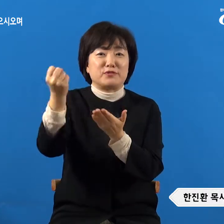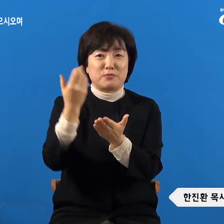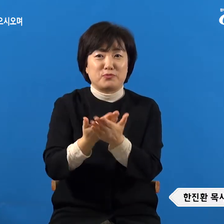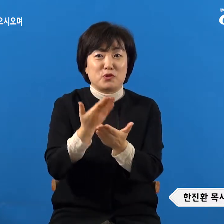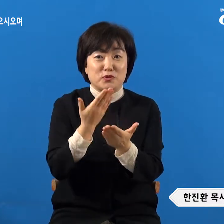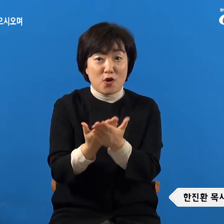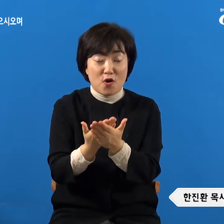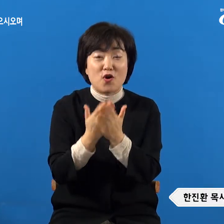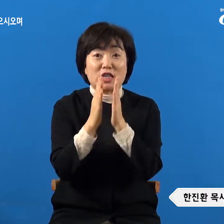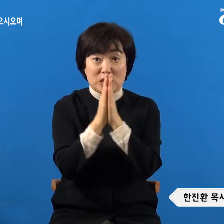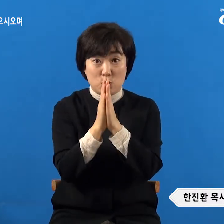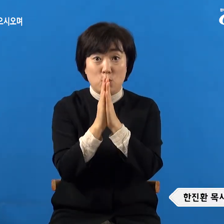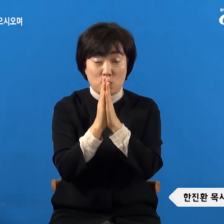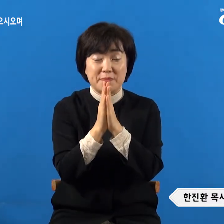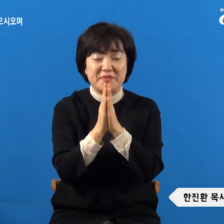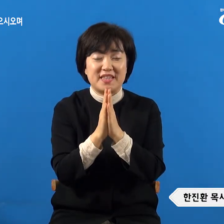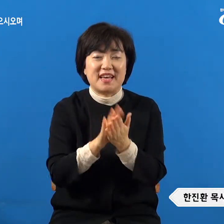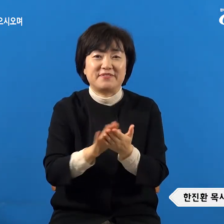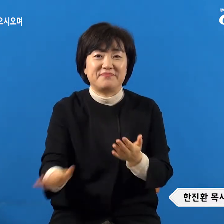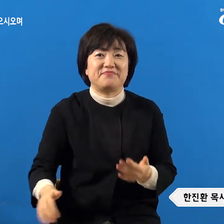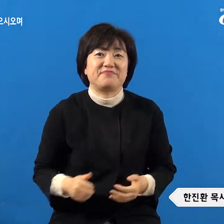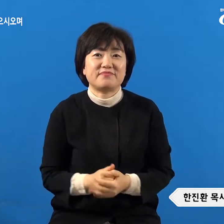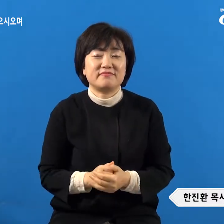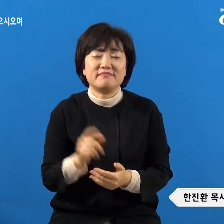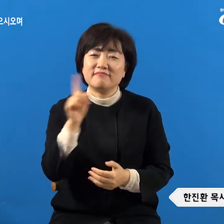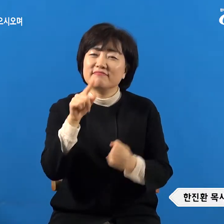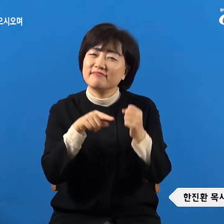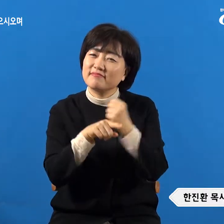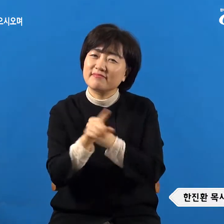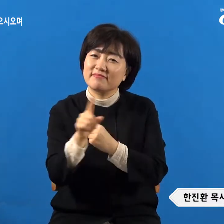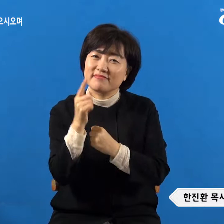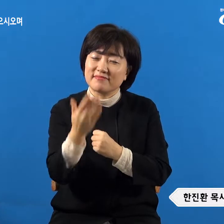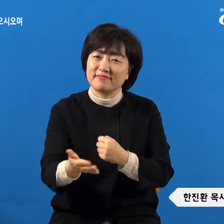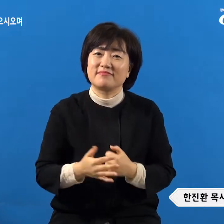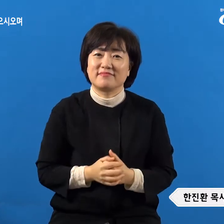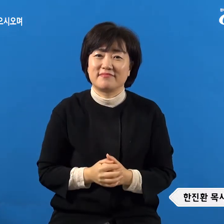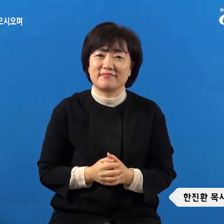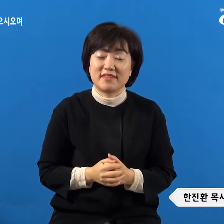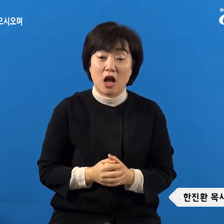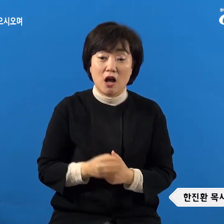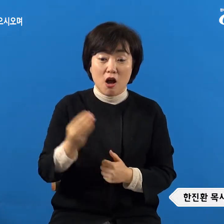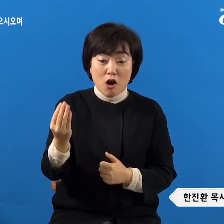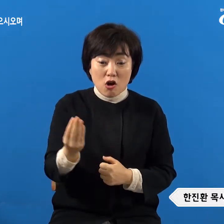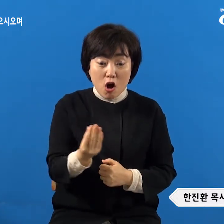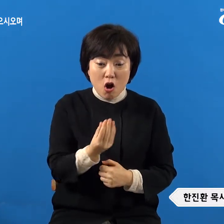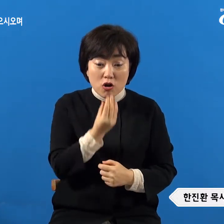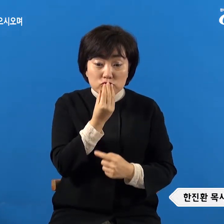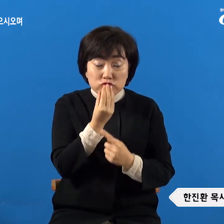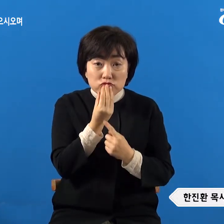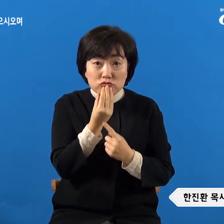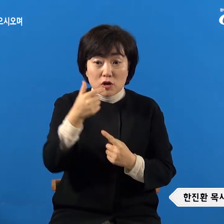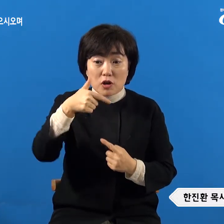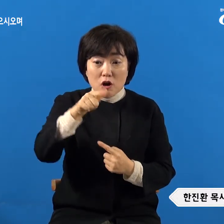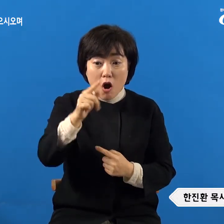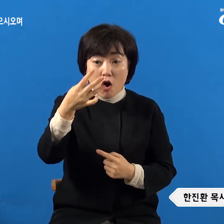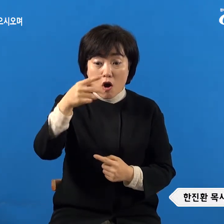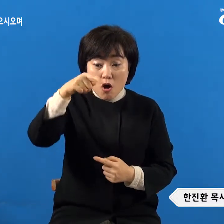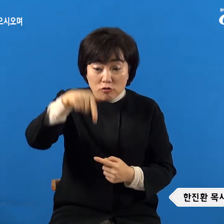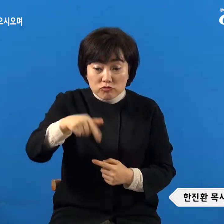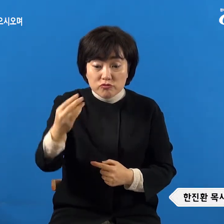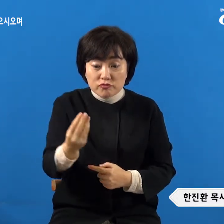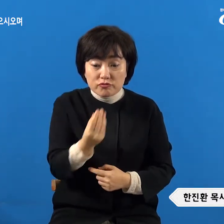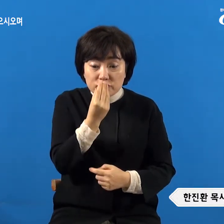기도입니다. 그게 무슨 뜻일까요? 이 거룩이라는 말의 원래의